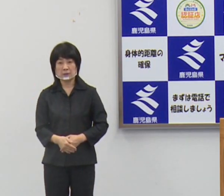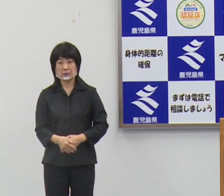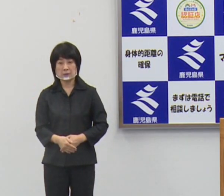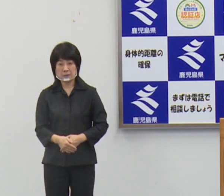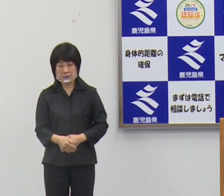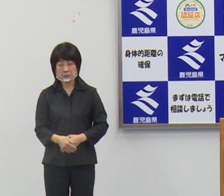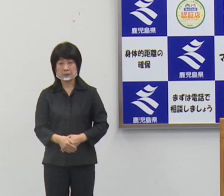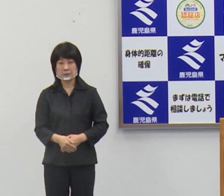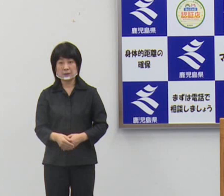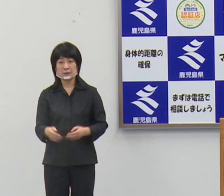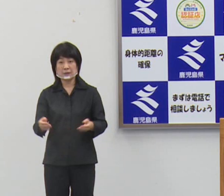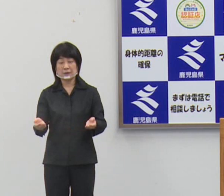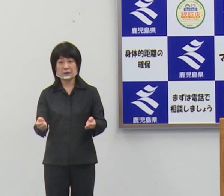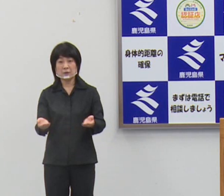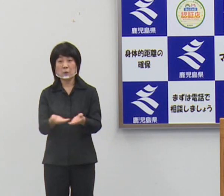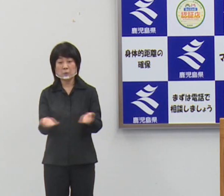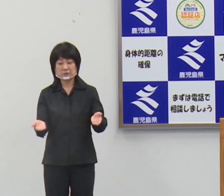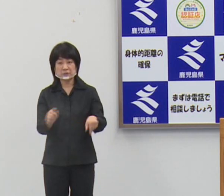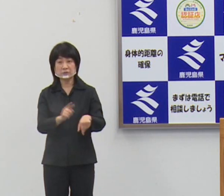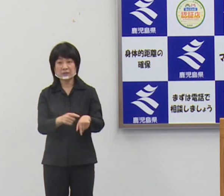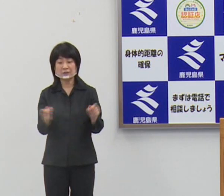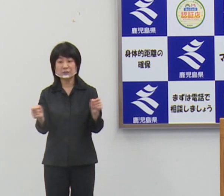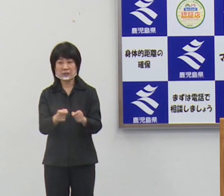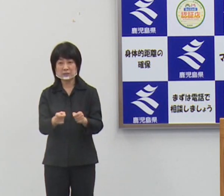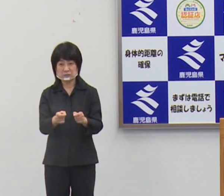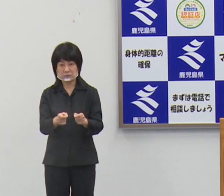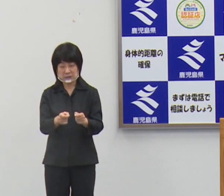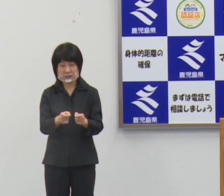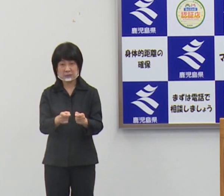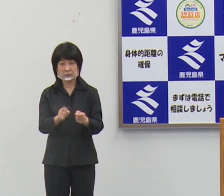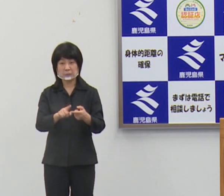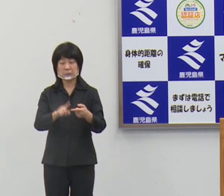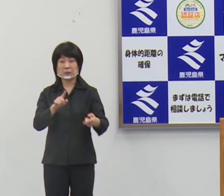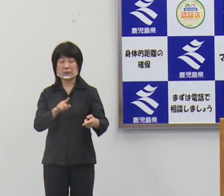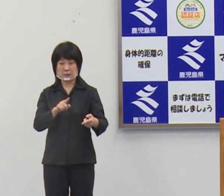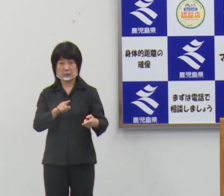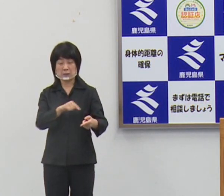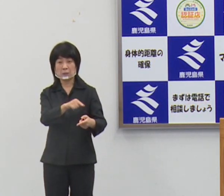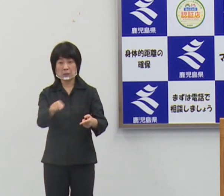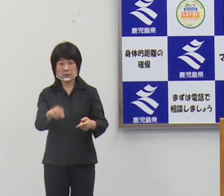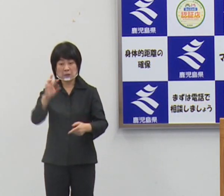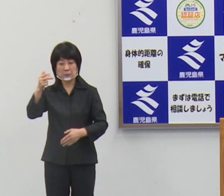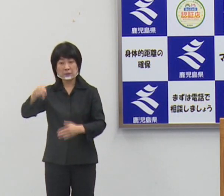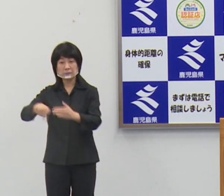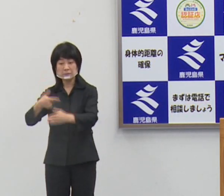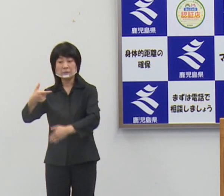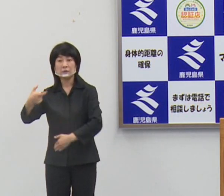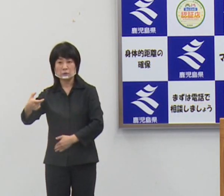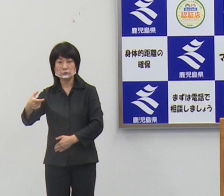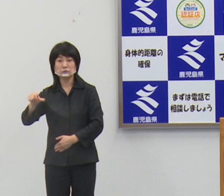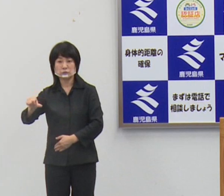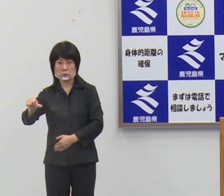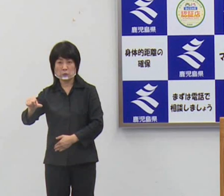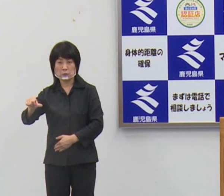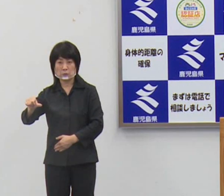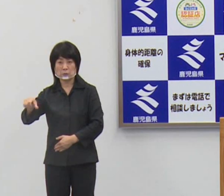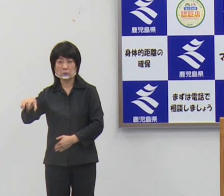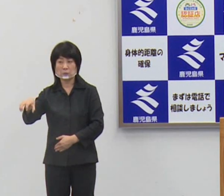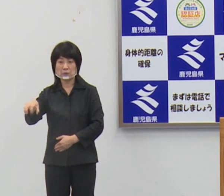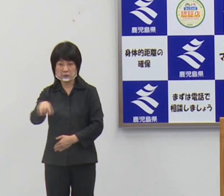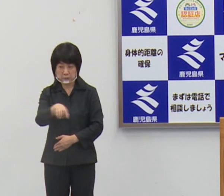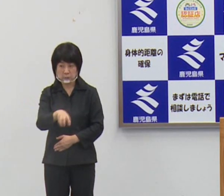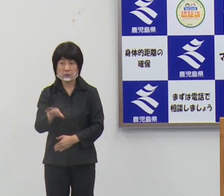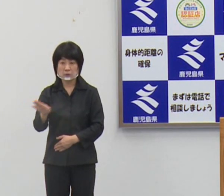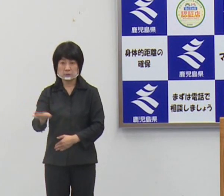の短縮に応じていないところがあって、で、鹿児島市内で65箇所だったと思います